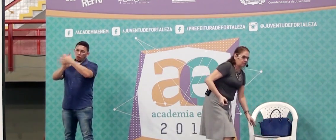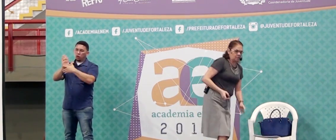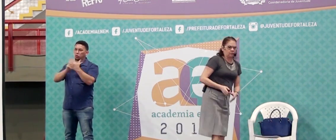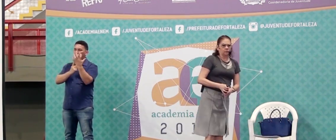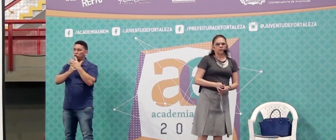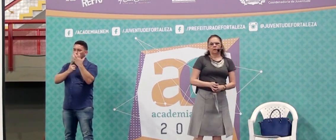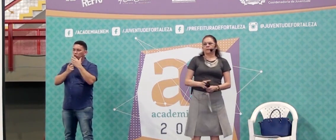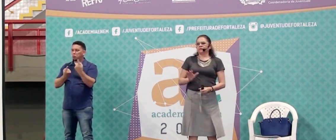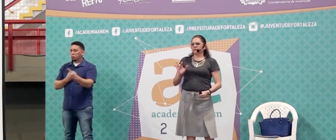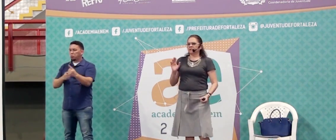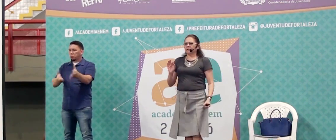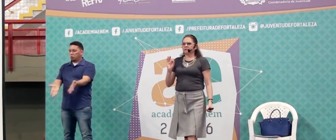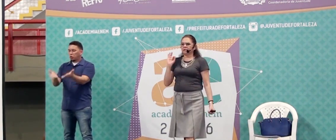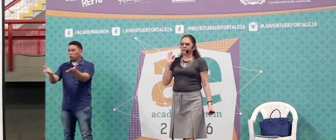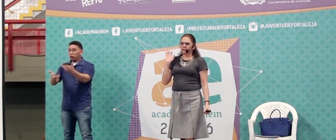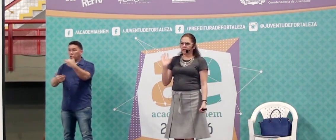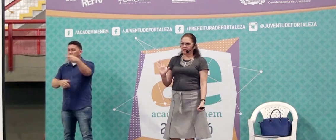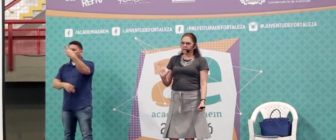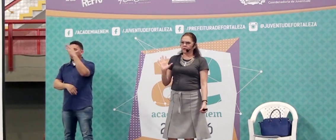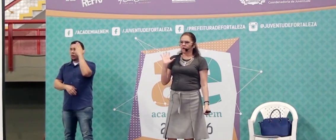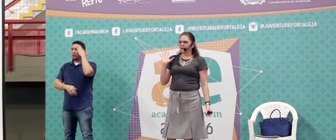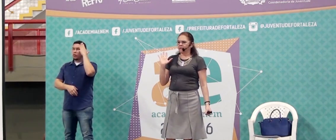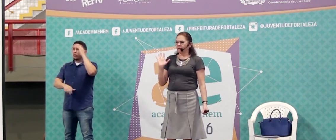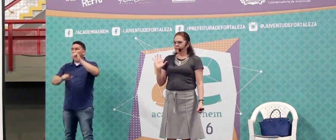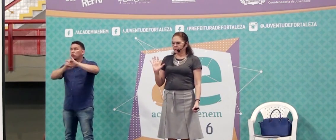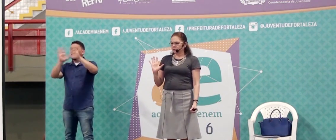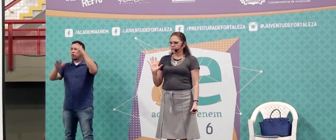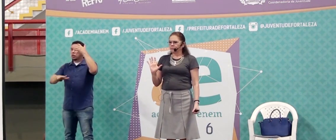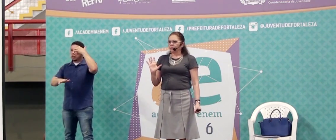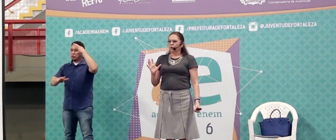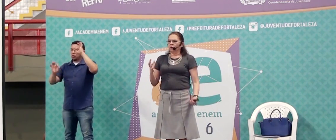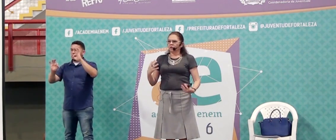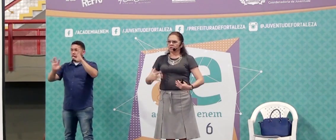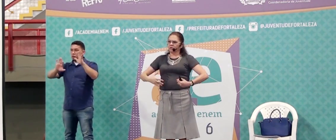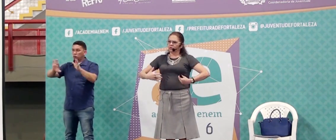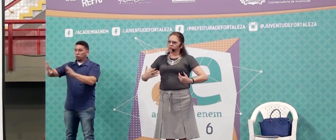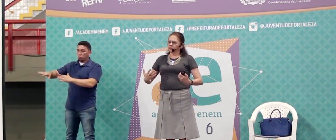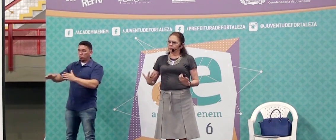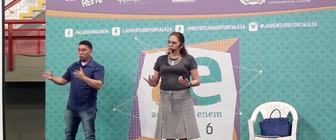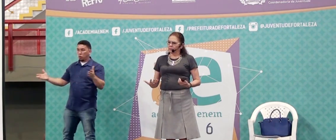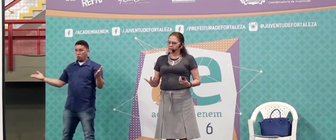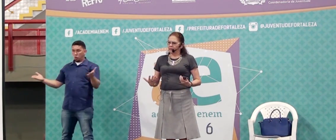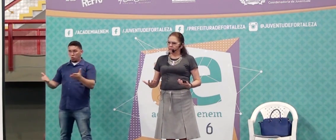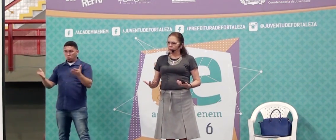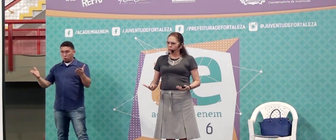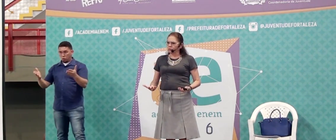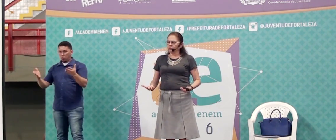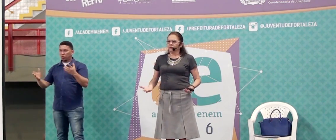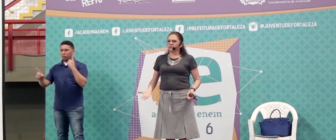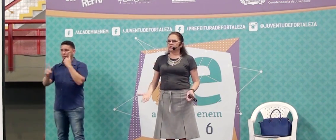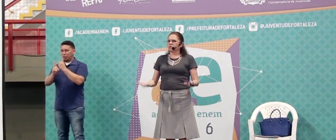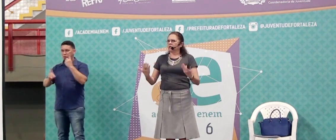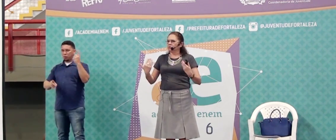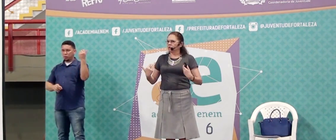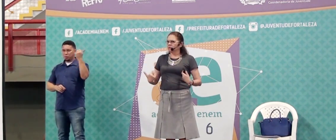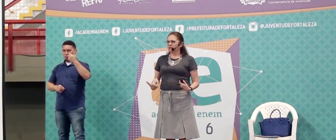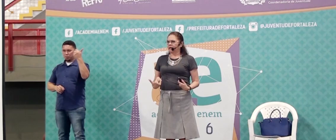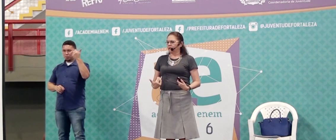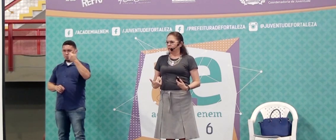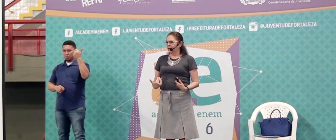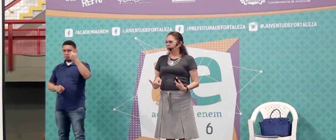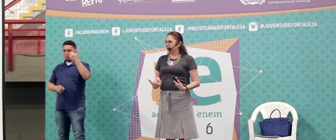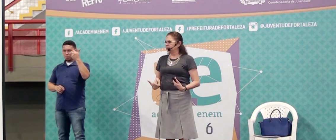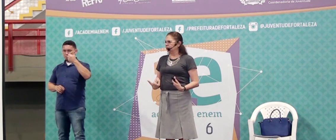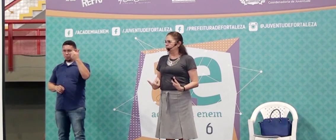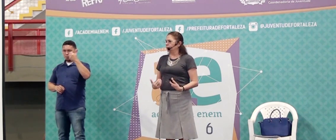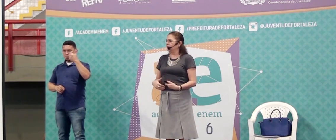um pouquinho, para vocês entenderem corretamente. Hoje é o nosso primeiro encontro, vocês não